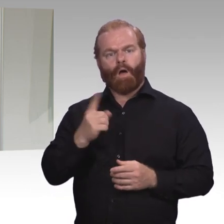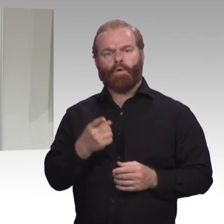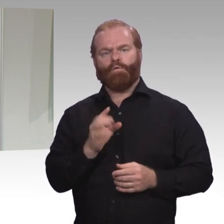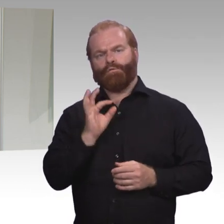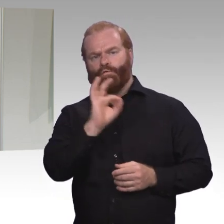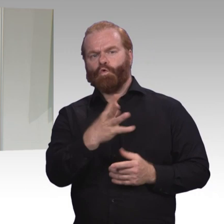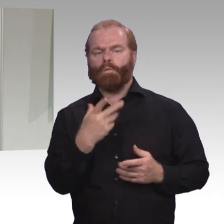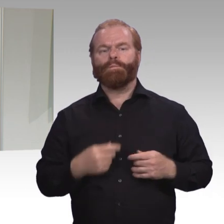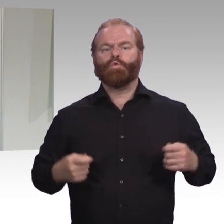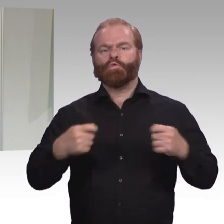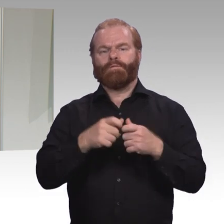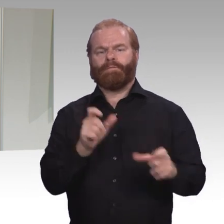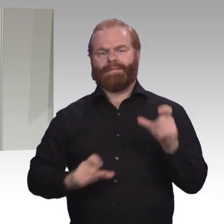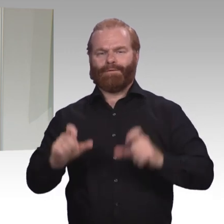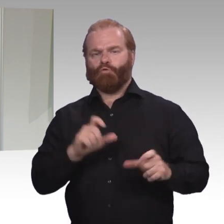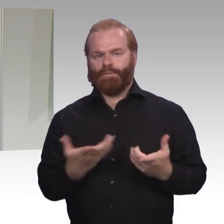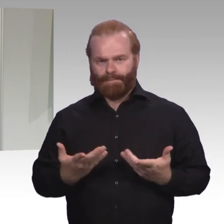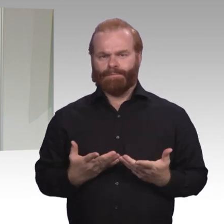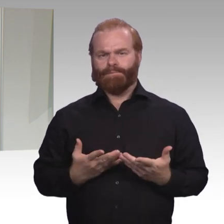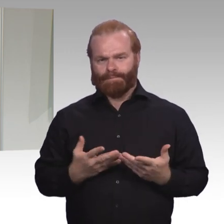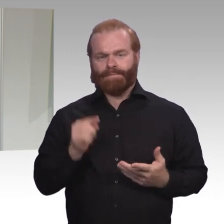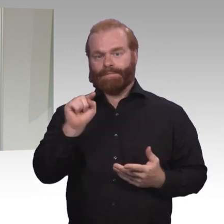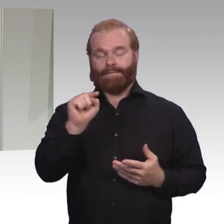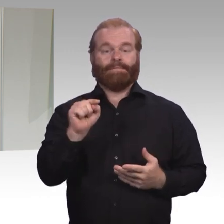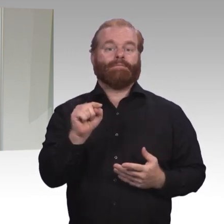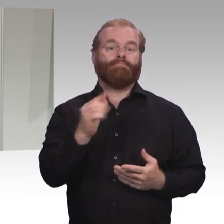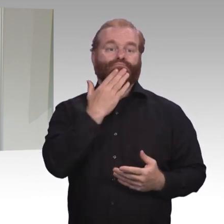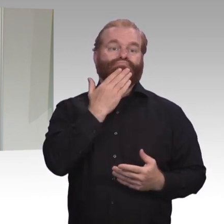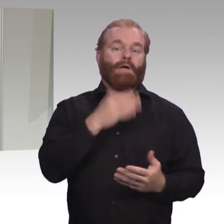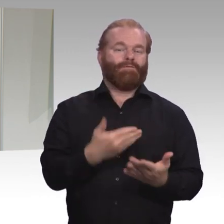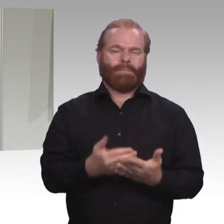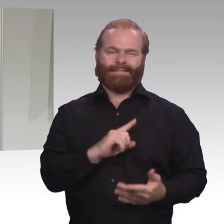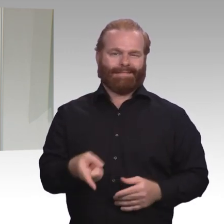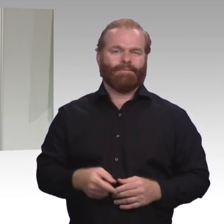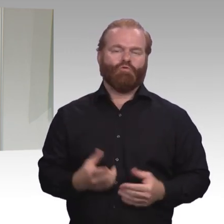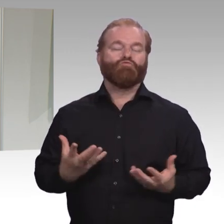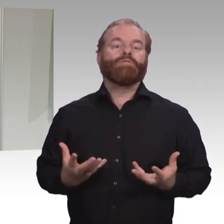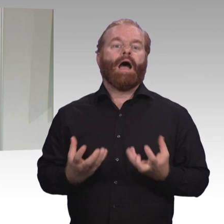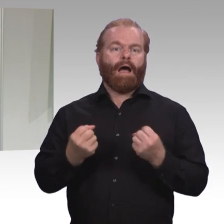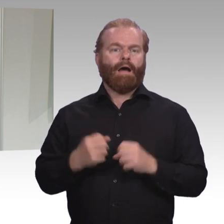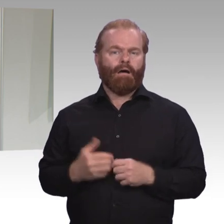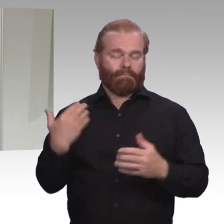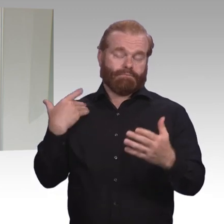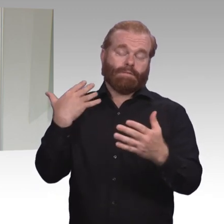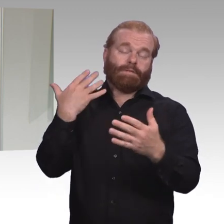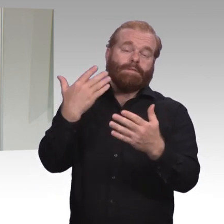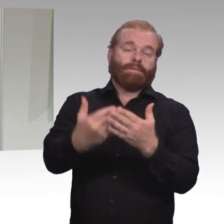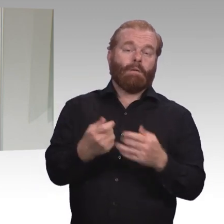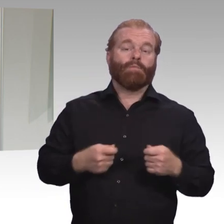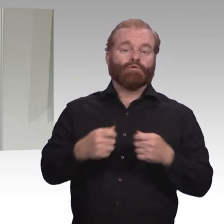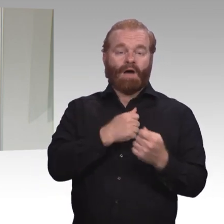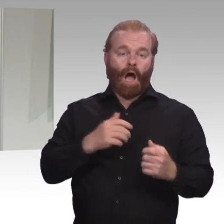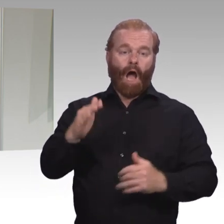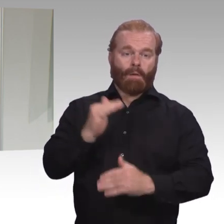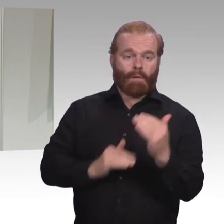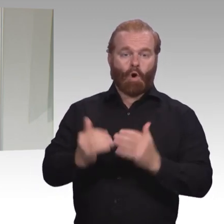das ist längst auch denjenigen klar, die sich nicht täglich mit Verteidigungspolitik beschäftigen. Die Bundeswehr ist